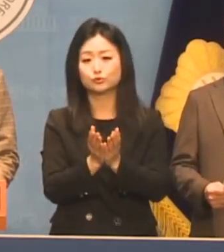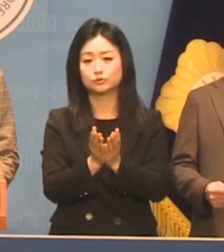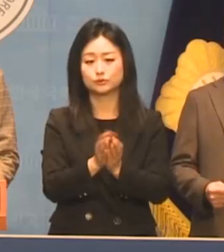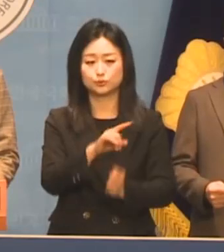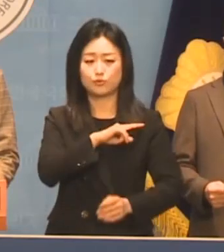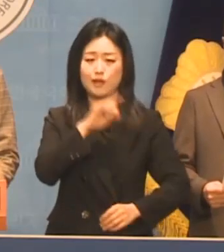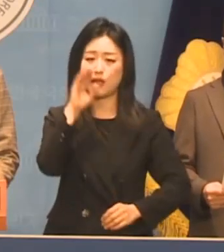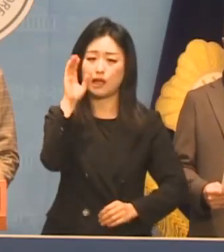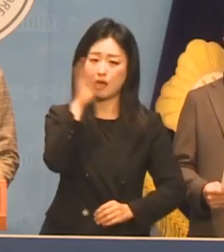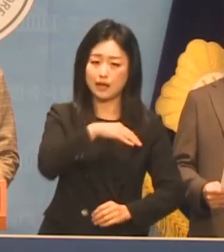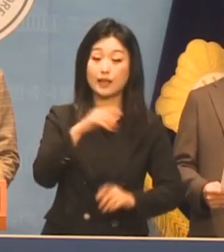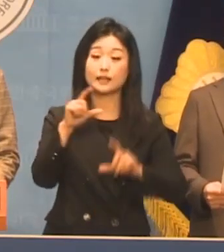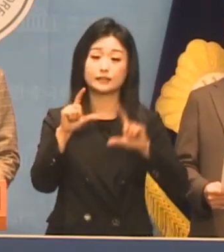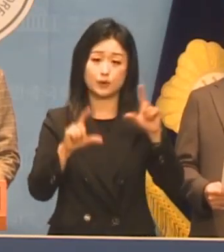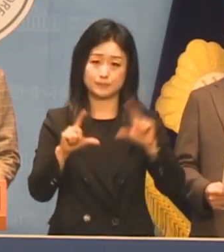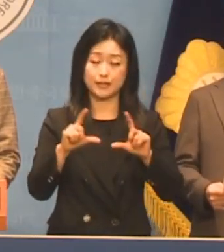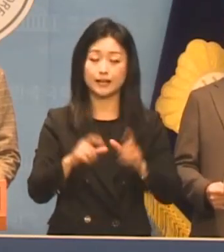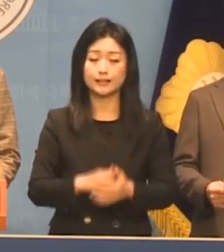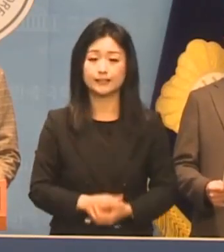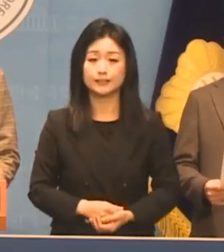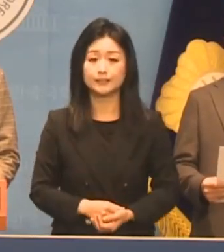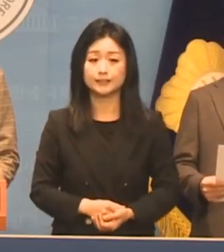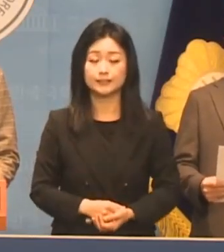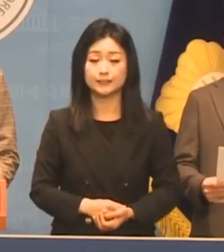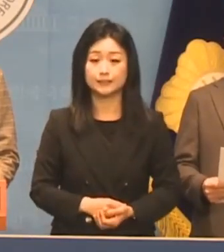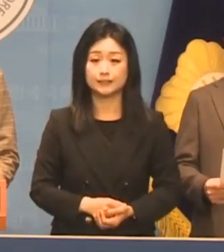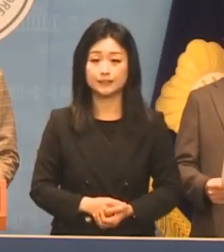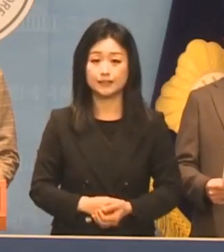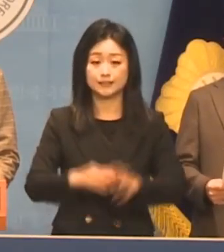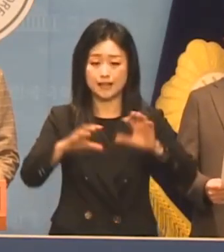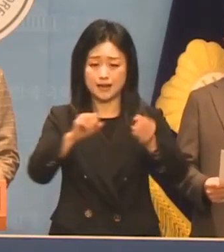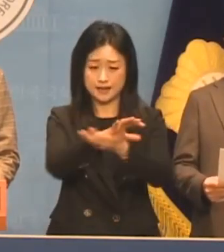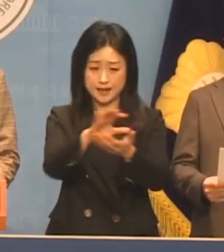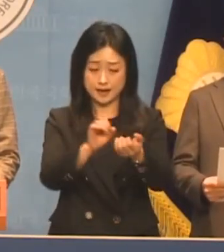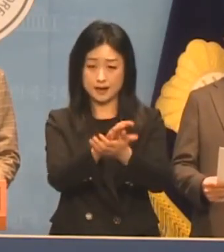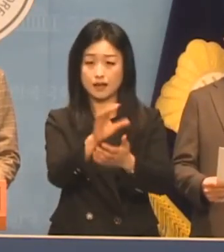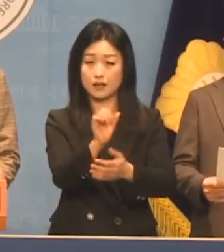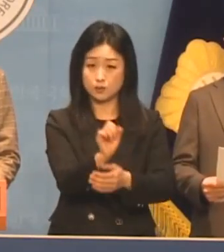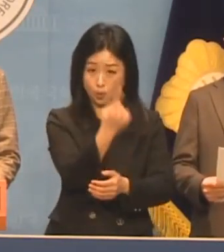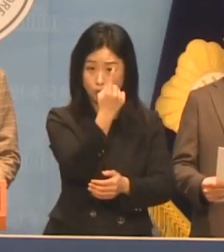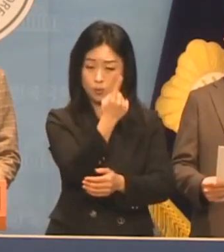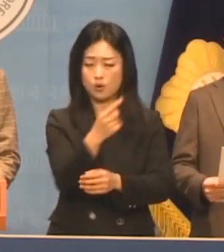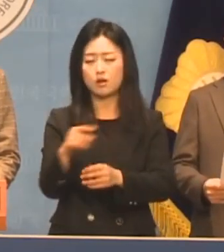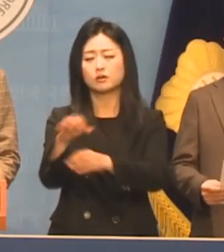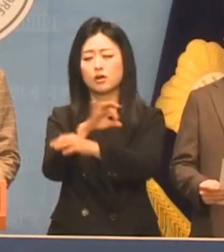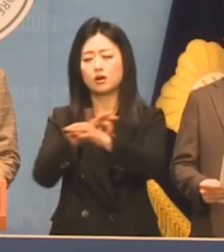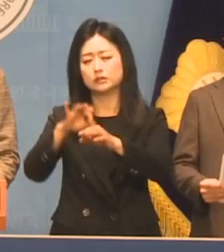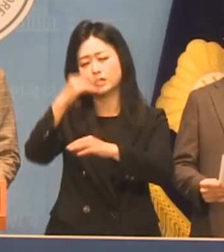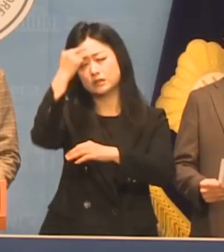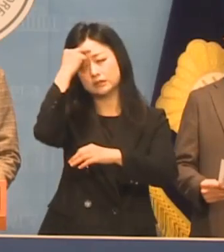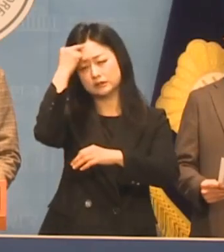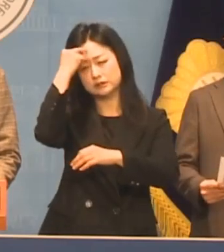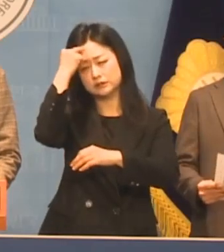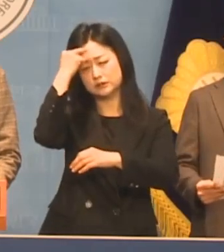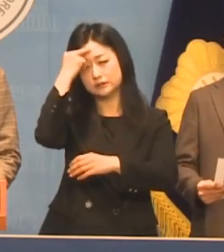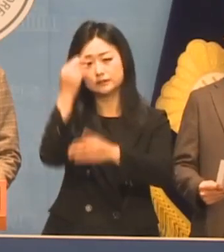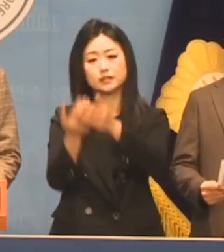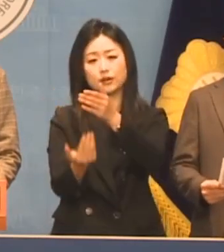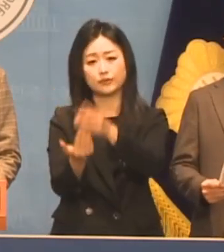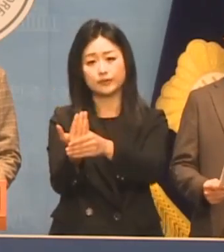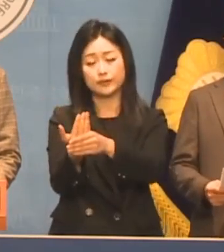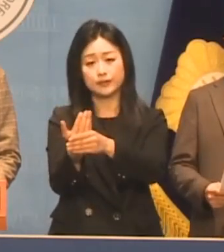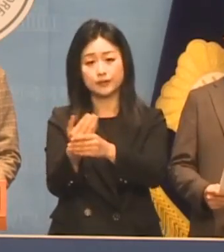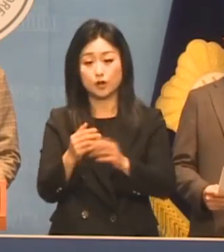끝으로 내몰렸습니다. 정치 내란에 이어 경제 내란 상황입니다.